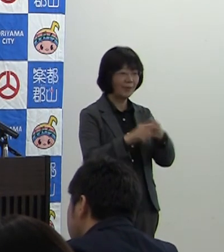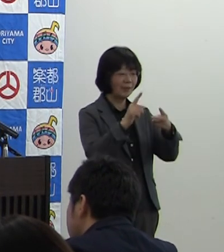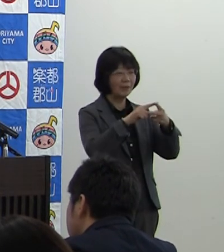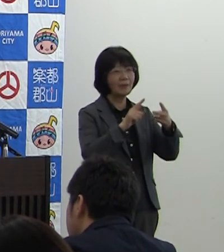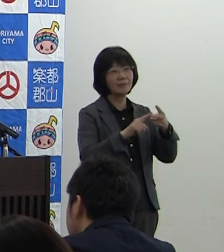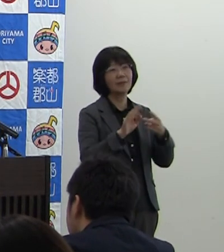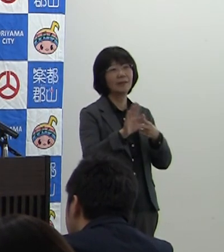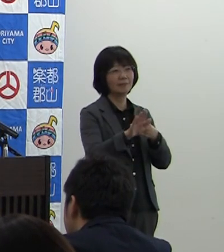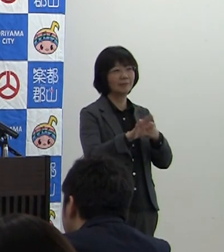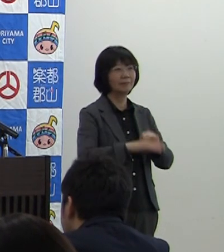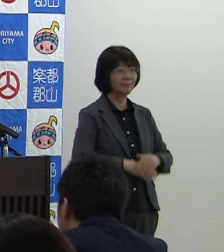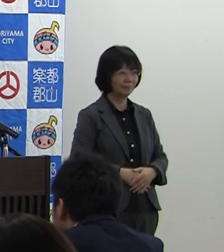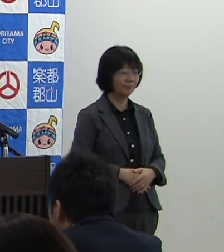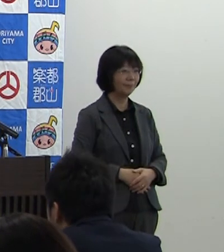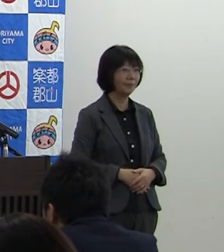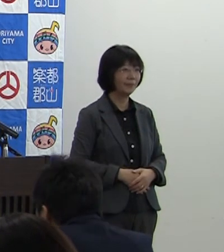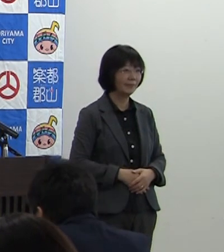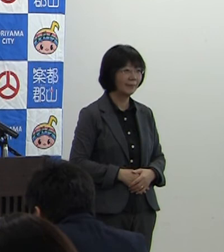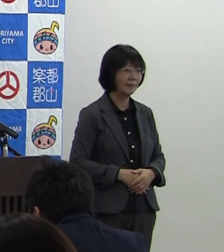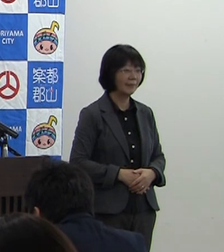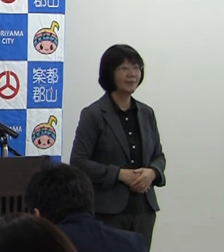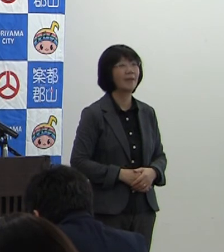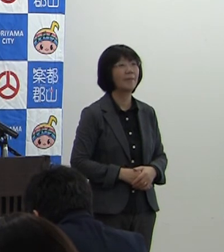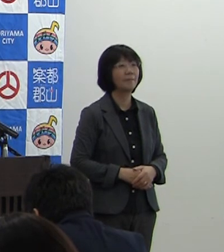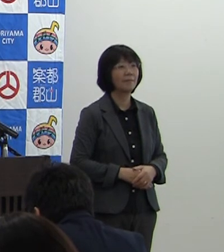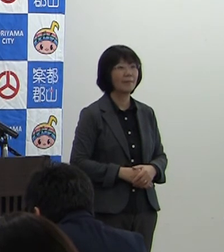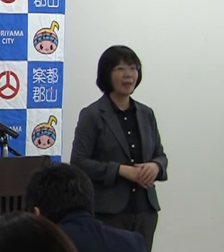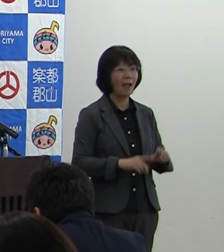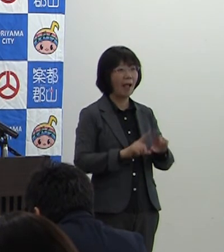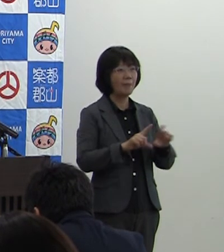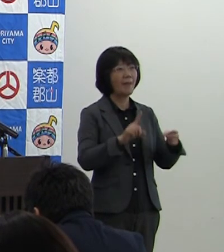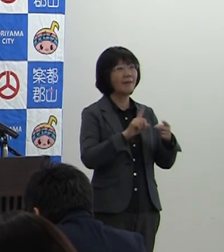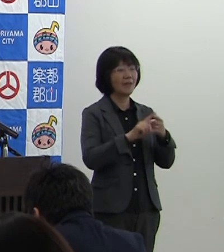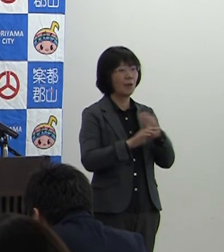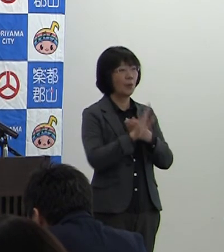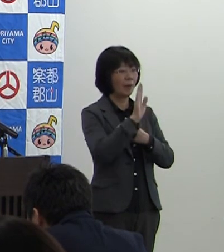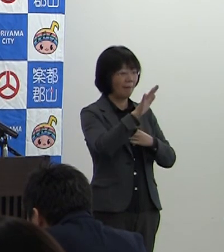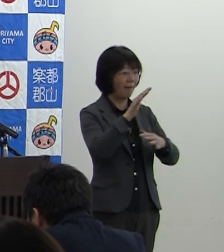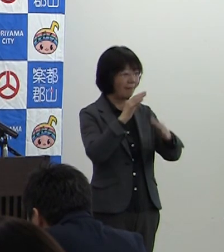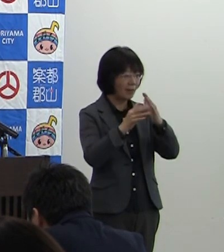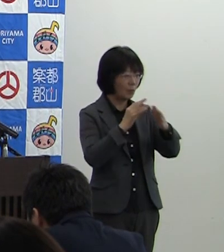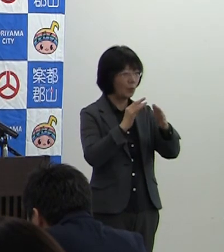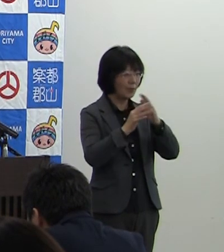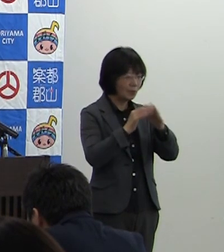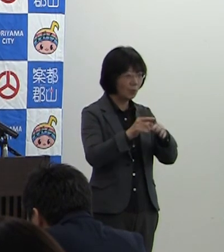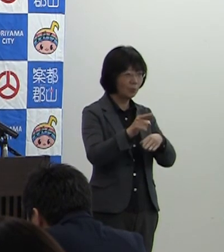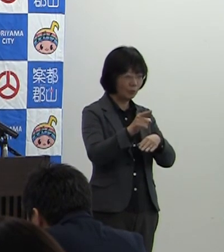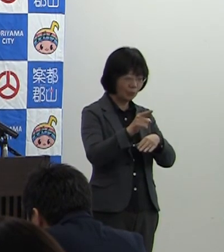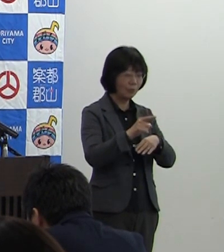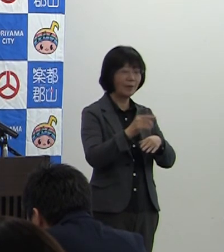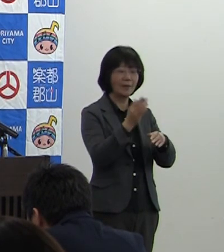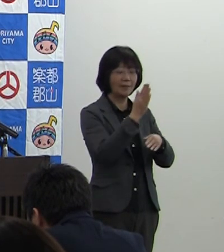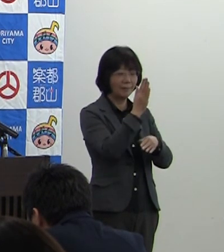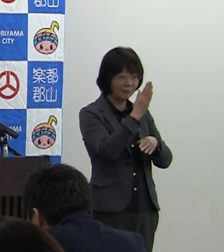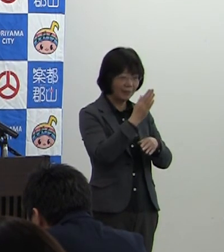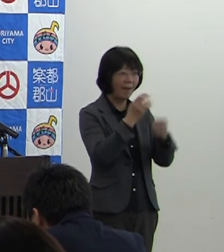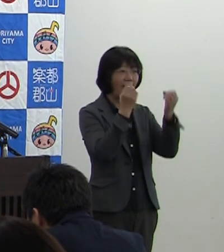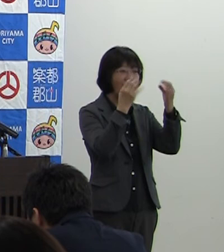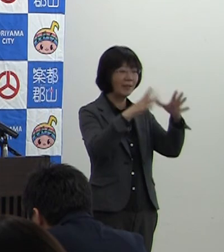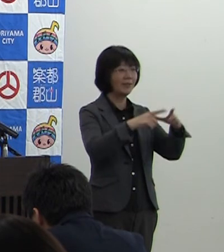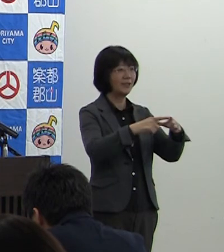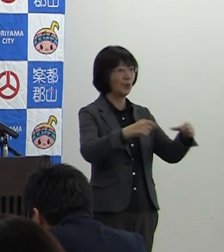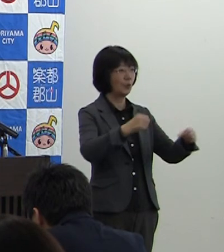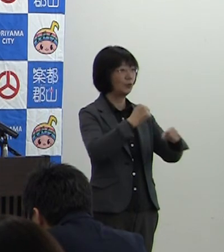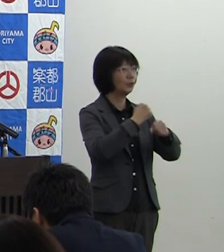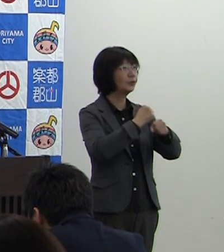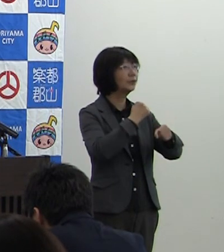般的にはもうこれからいつまでもですね、戦争戦争って言ってなくて、新しい日本を作っていくんだというふうに取られた